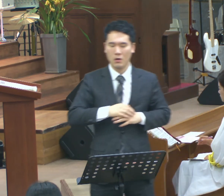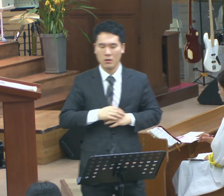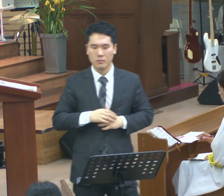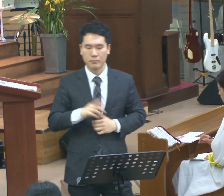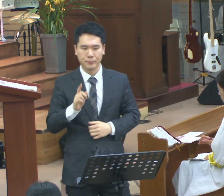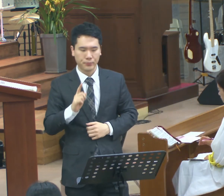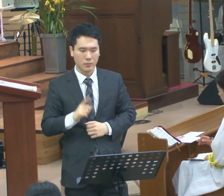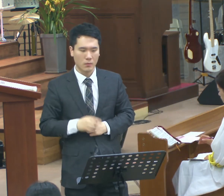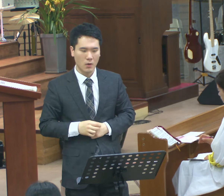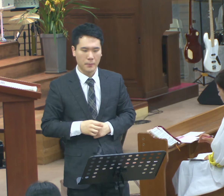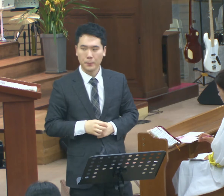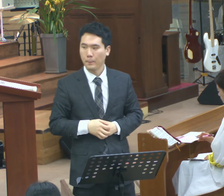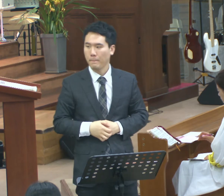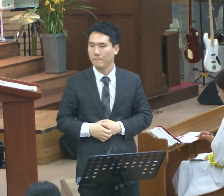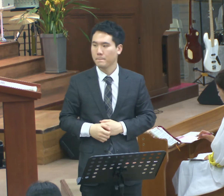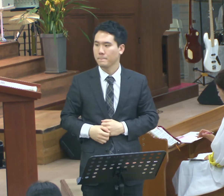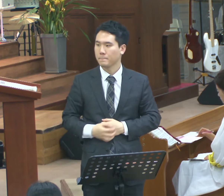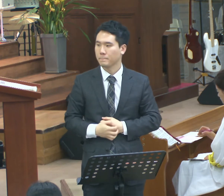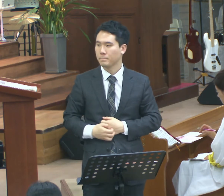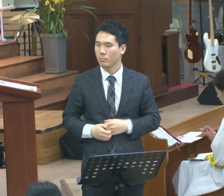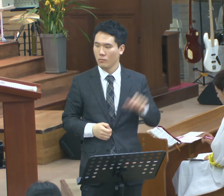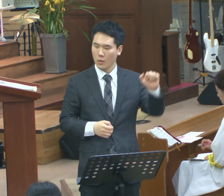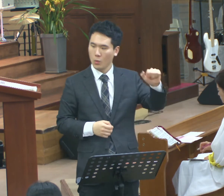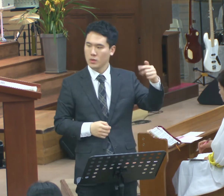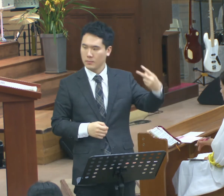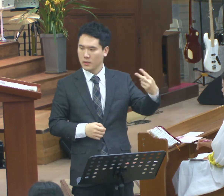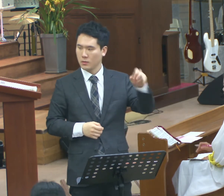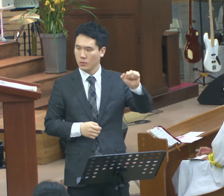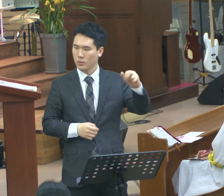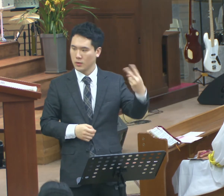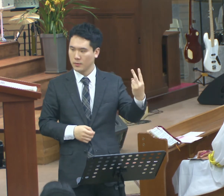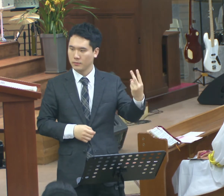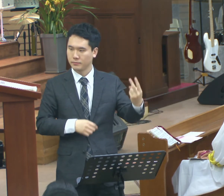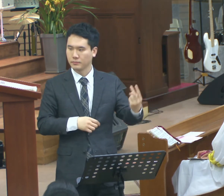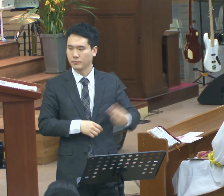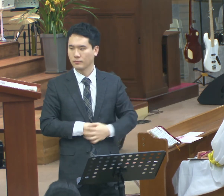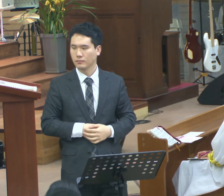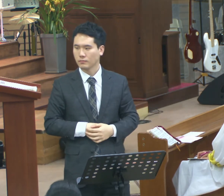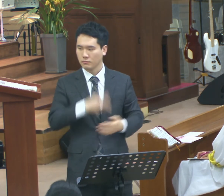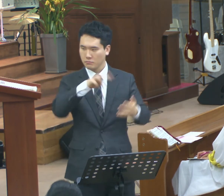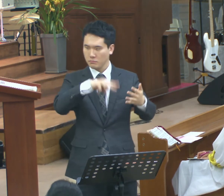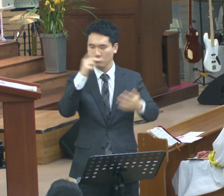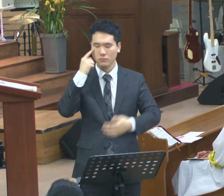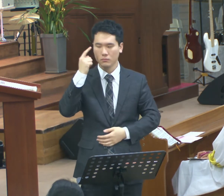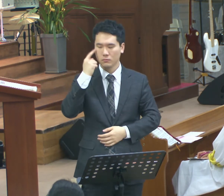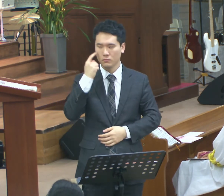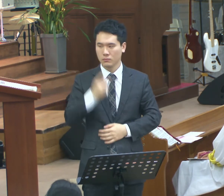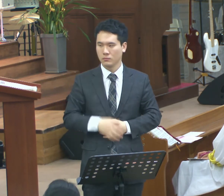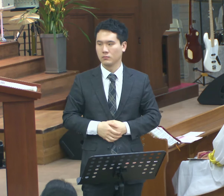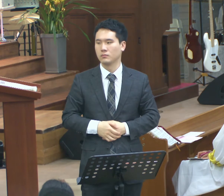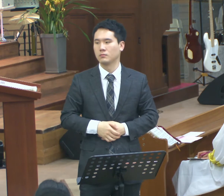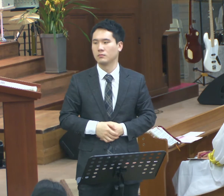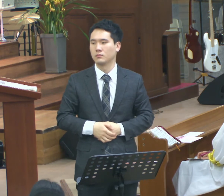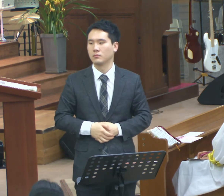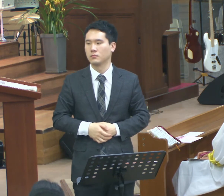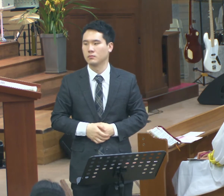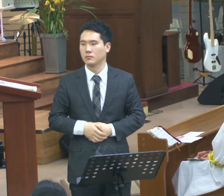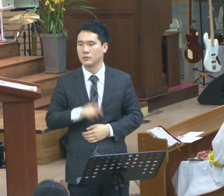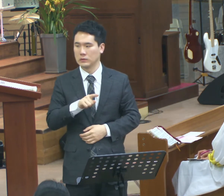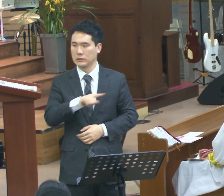통해서 해석하시는 것이 52절이에요. 52절 성경 보시고 읽겠습니다. 52절 시작. 이는